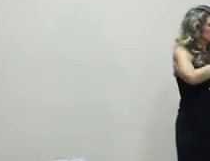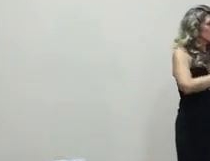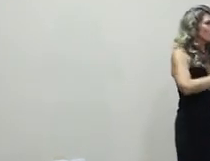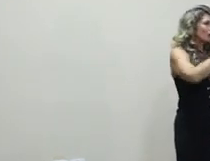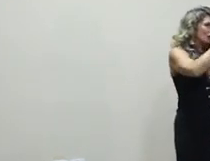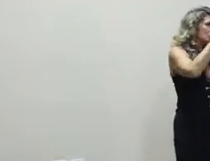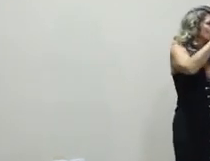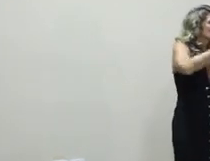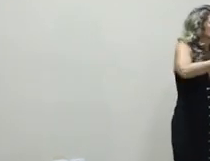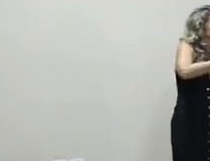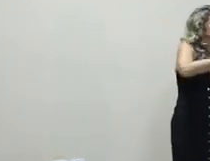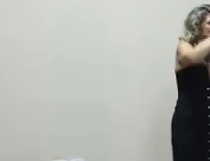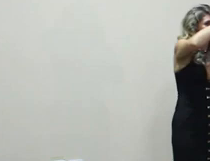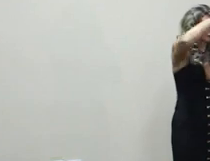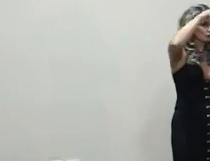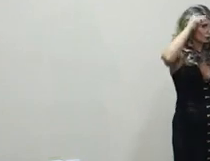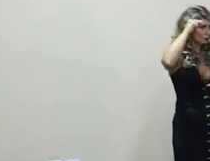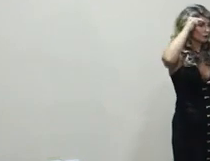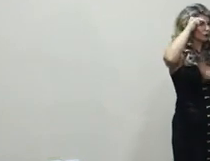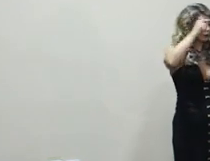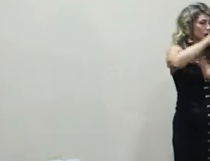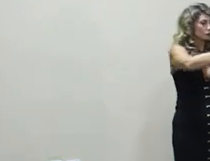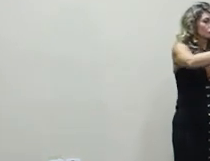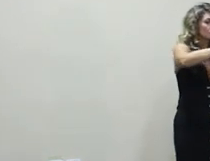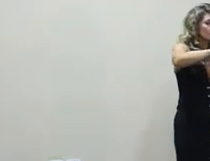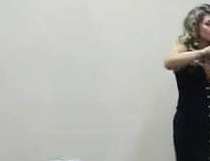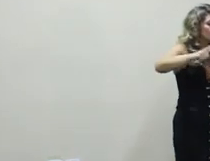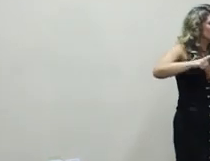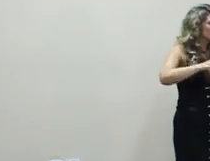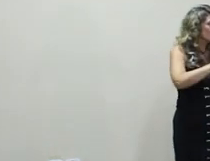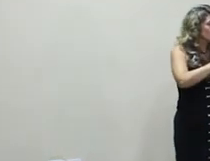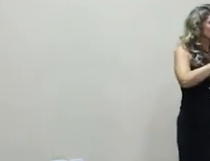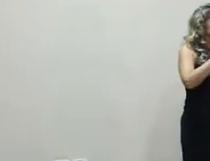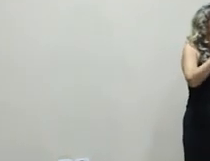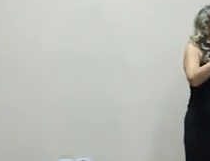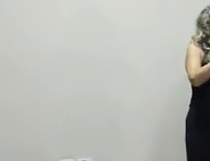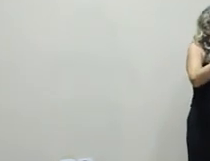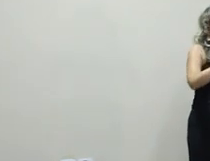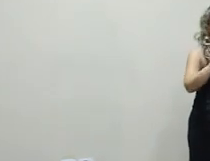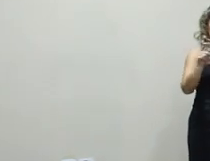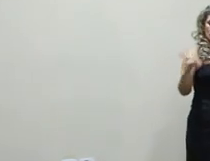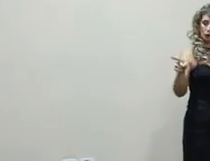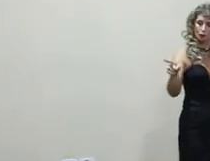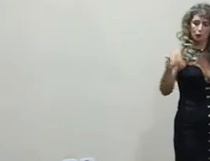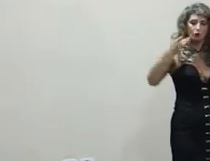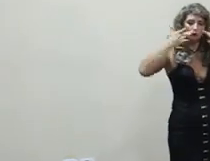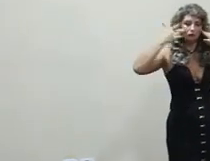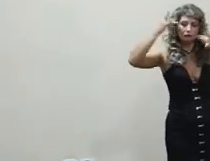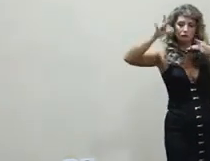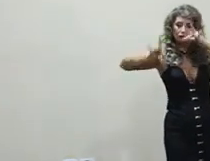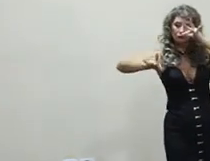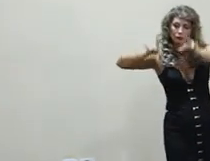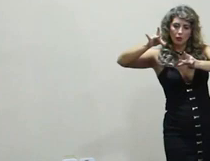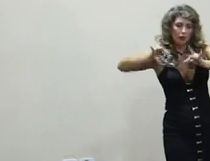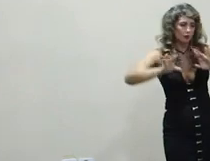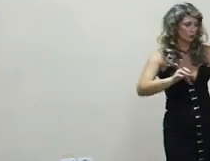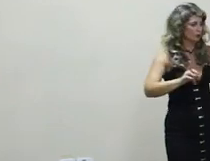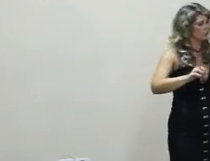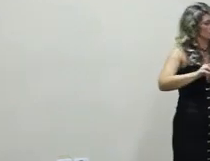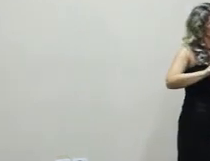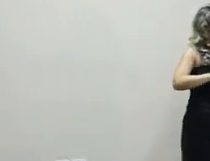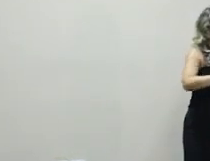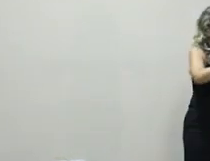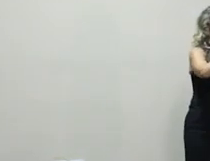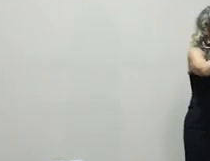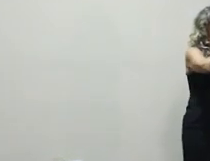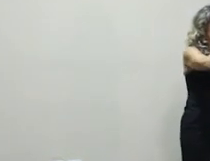foi utilizado pela prefeitura, pelos departamentos, sendo que numa ponta é um teatro, na outra ponta uma capela.